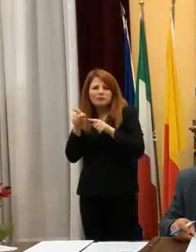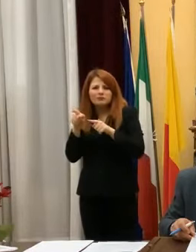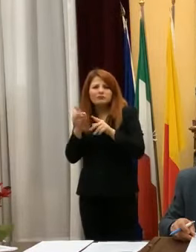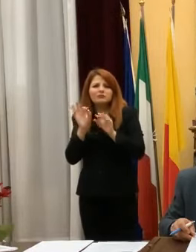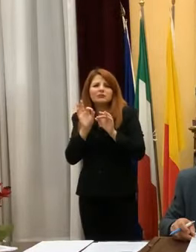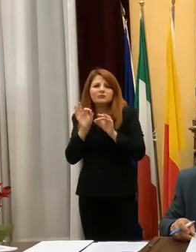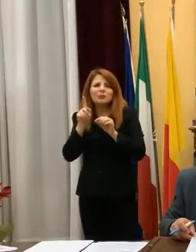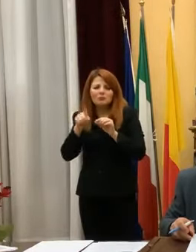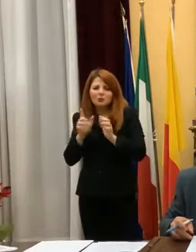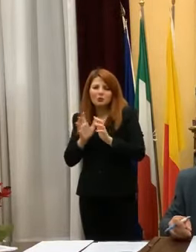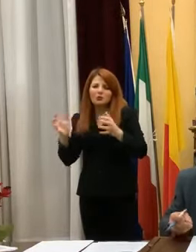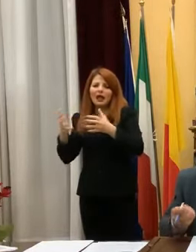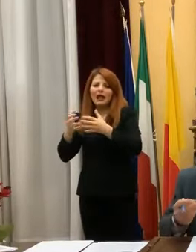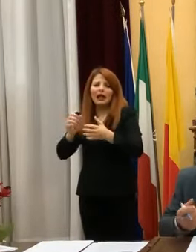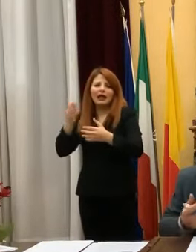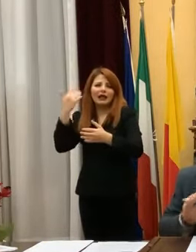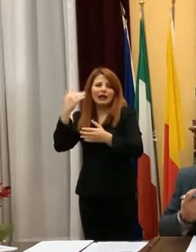circolo. Quindi